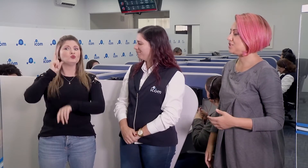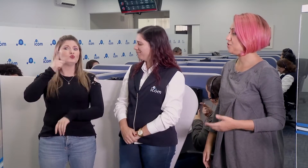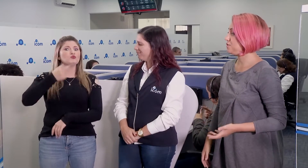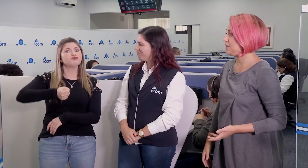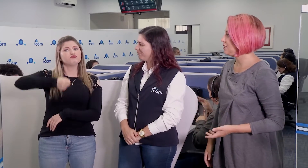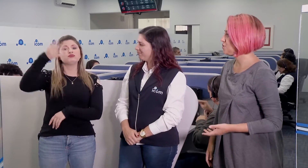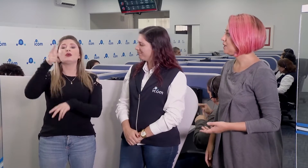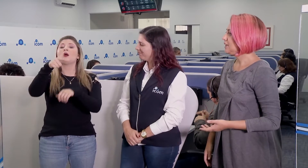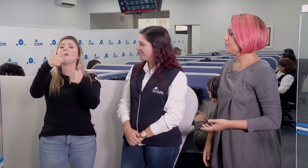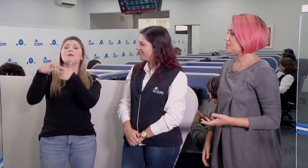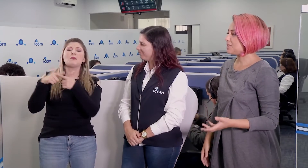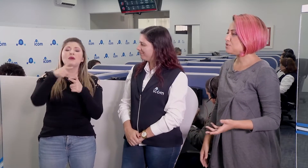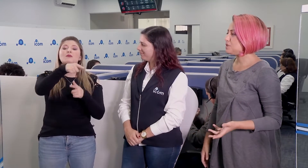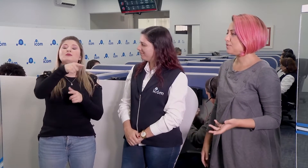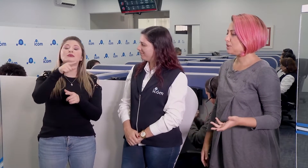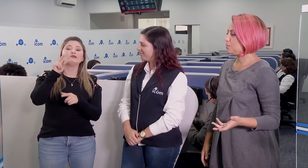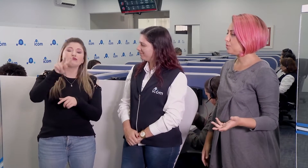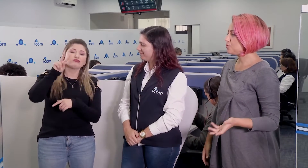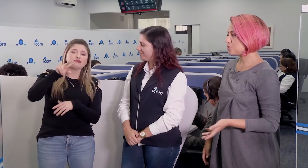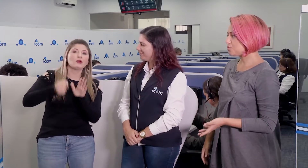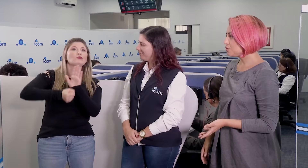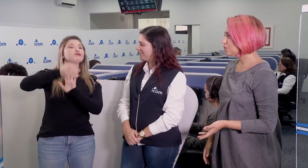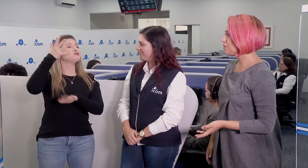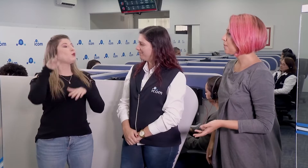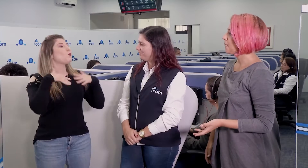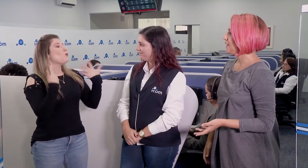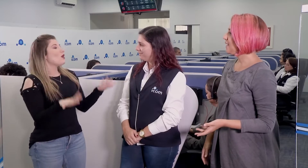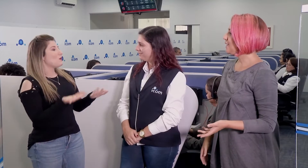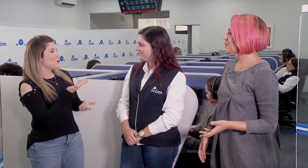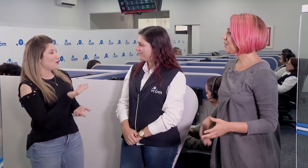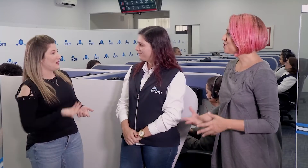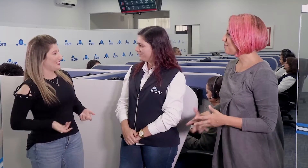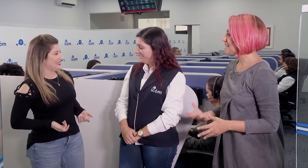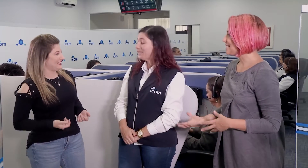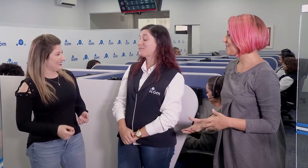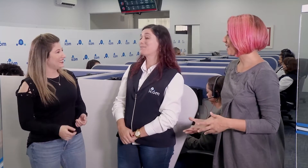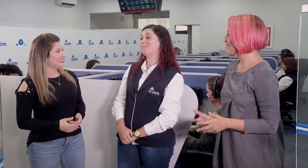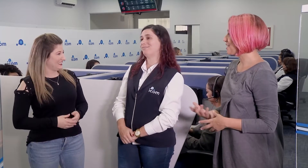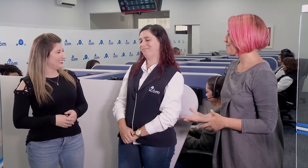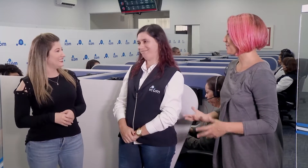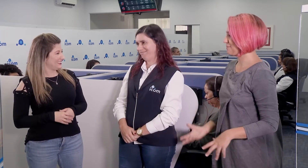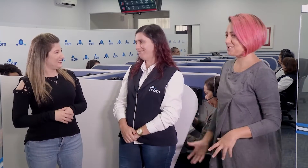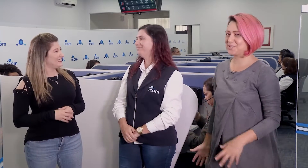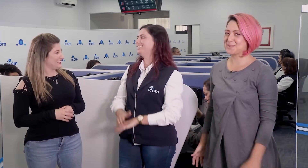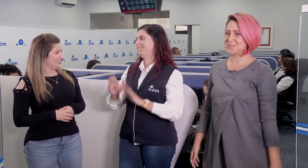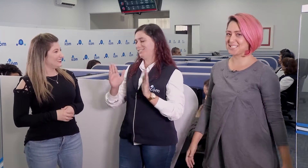de vídeo. Então, a chamada de vídeo é feita por um surdo. E aí, o que tu já presenciou, o que tu já viu? Conta pra gente alguma situação.